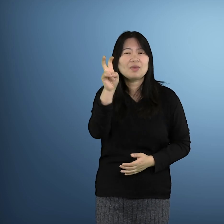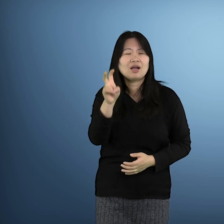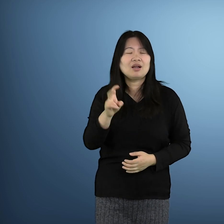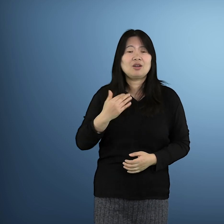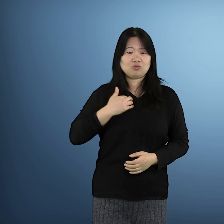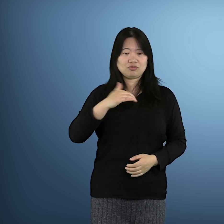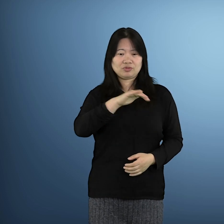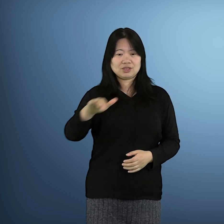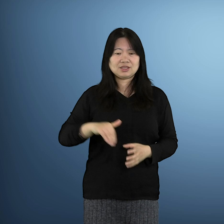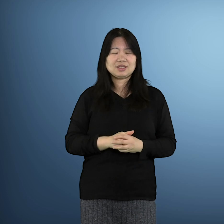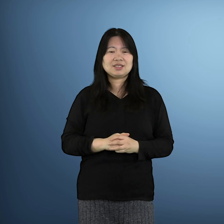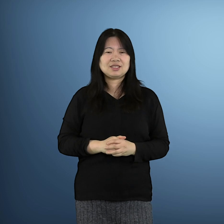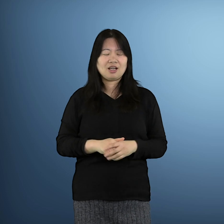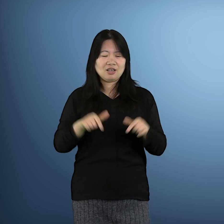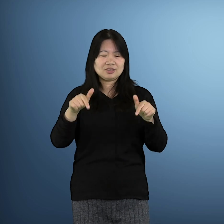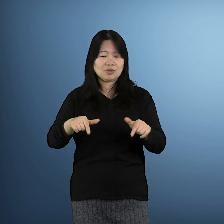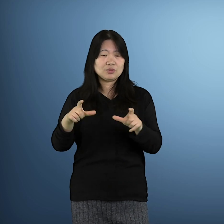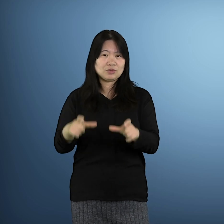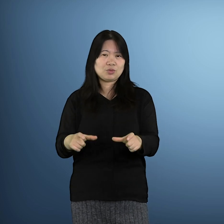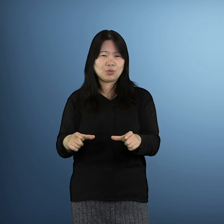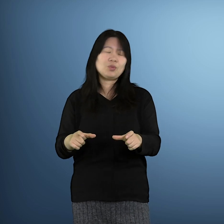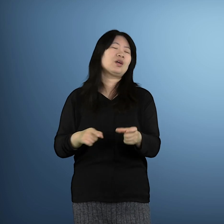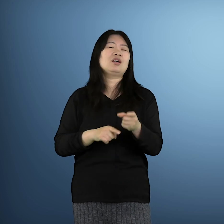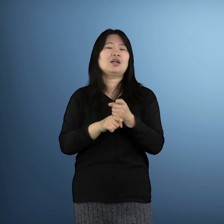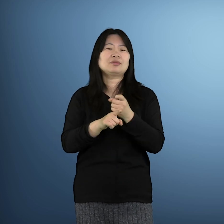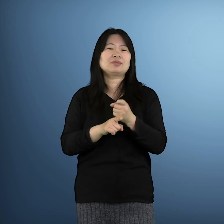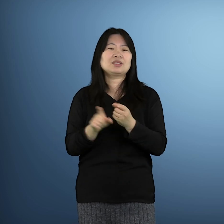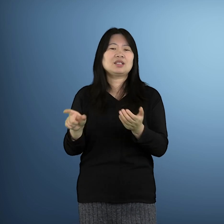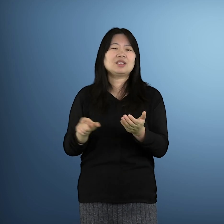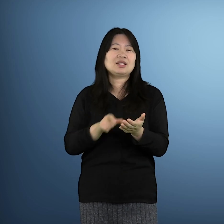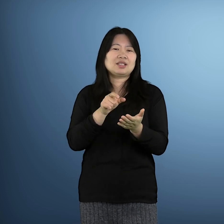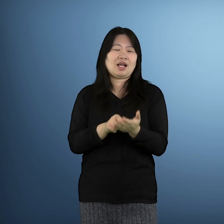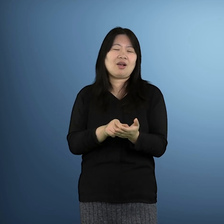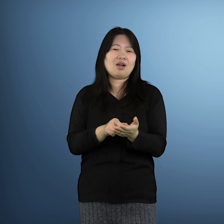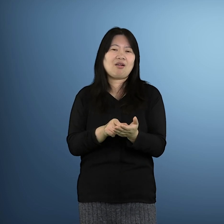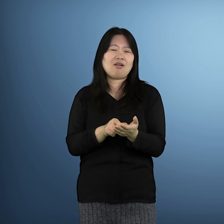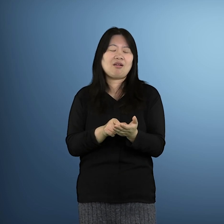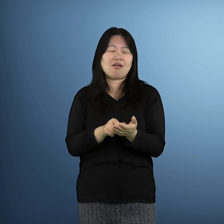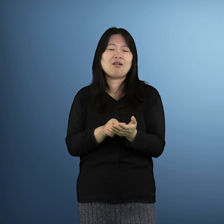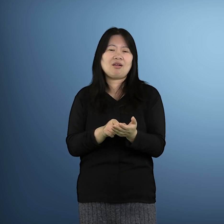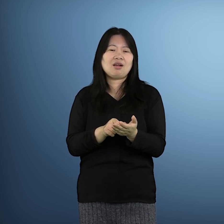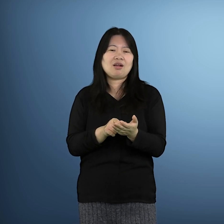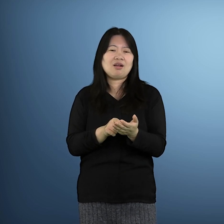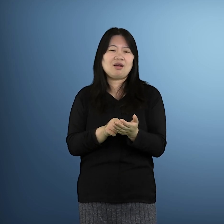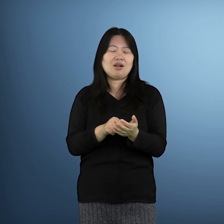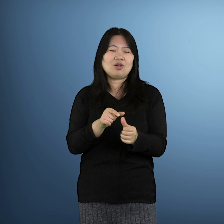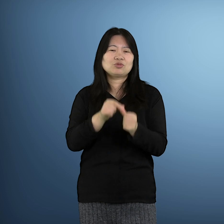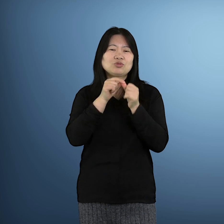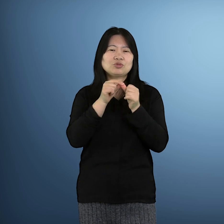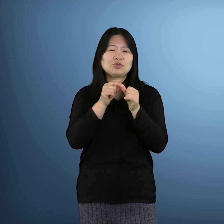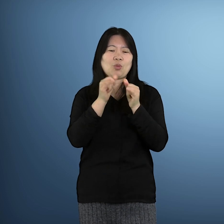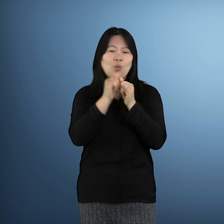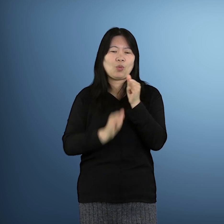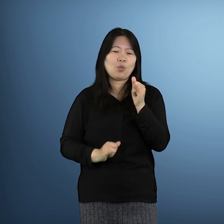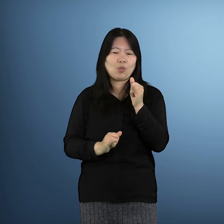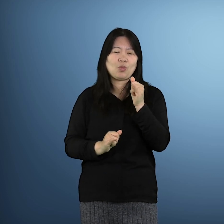그래서 우리는 이 서쪽이라는 의미가 담는 구속사적 그 출처를